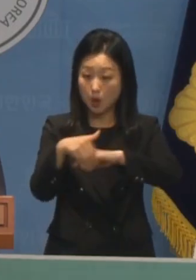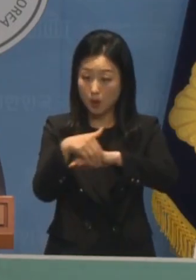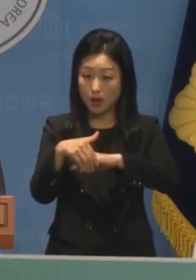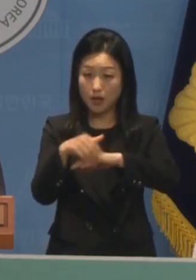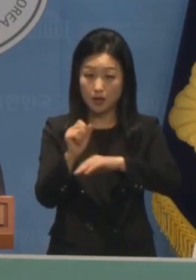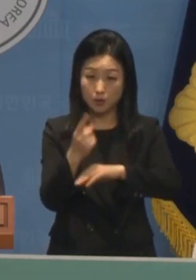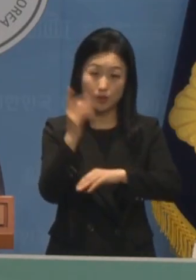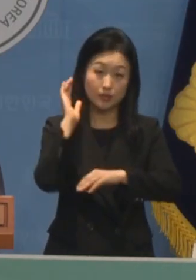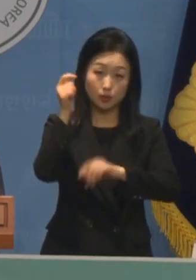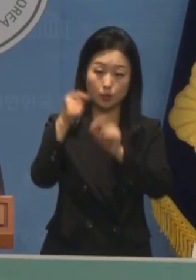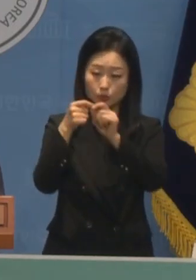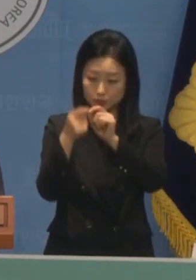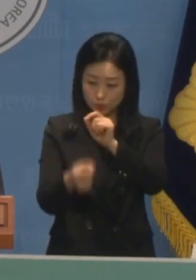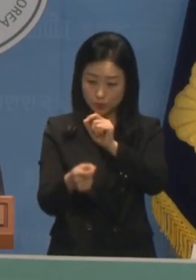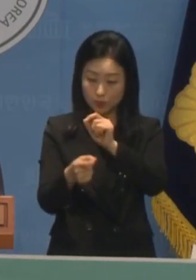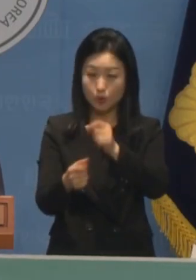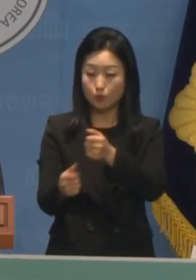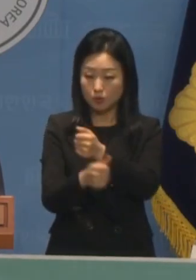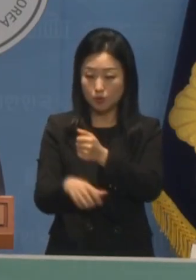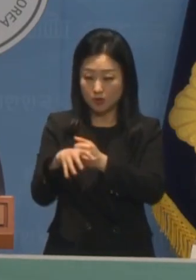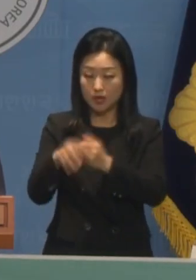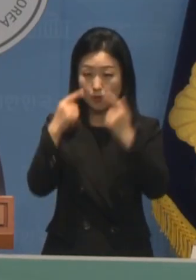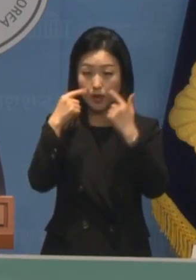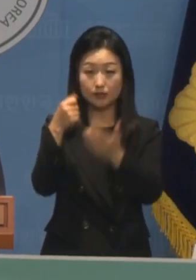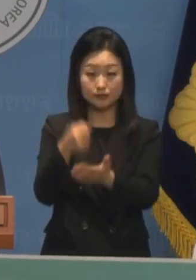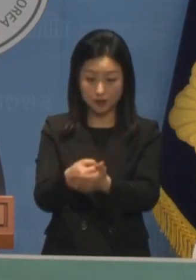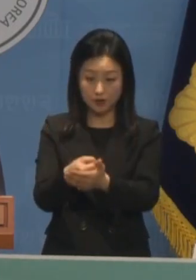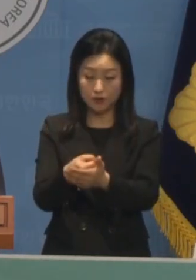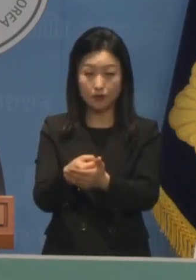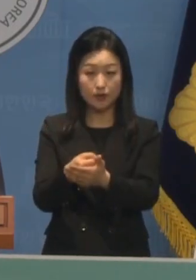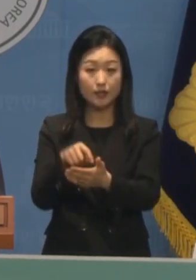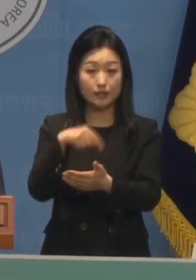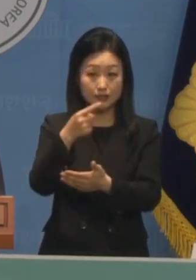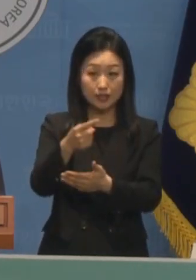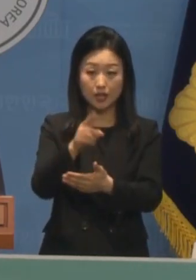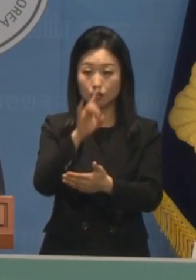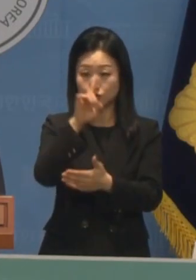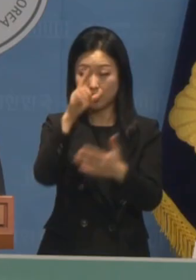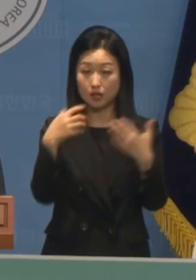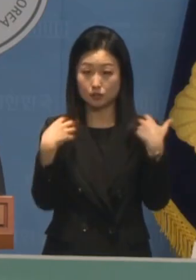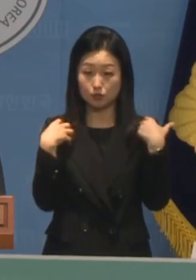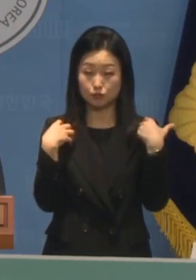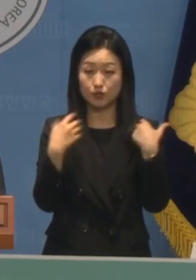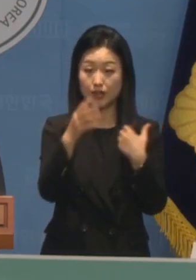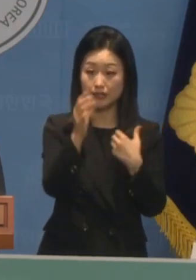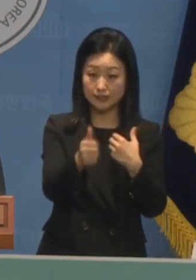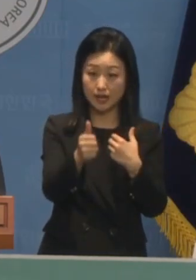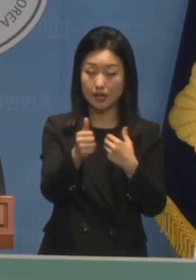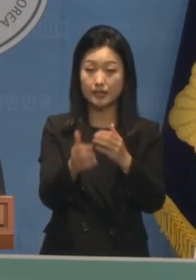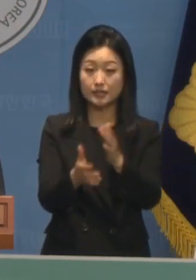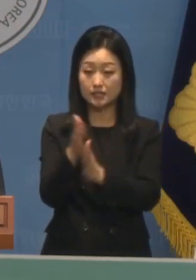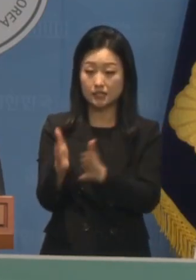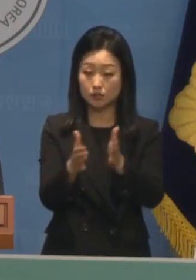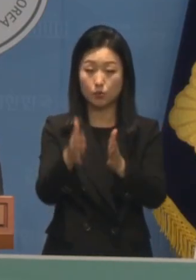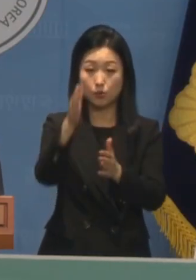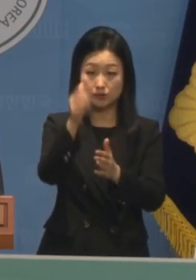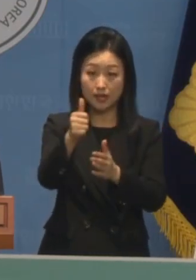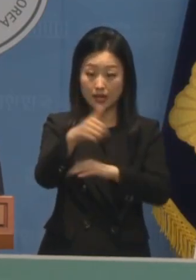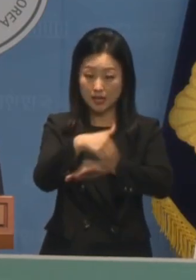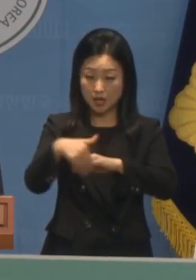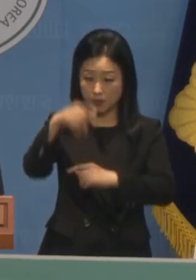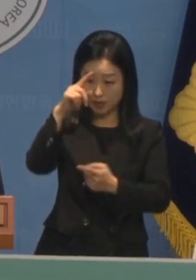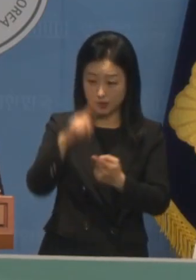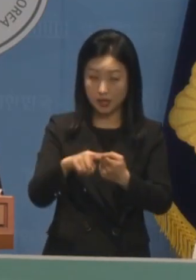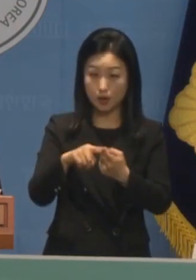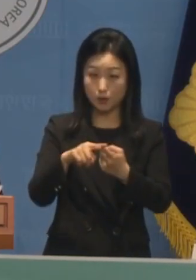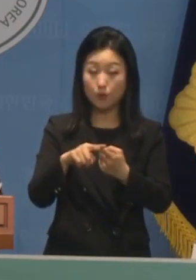대통령 소속 사회연대경제위원회에서 확정되며 관계 중앙행정기관의 장과 시도지사는 기본계획에 따라서